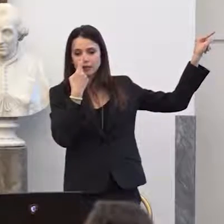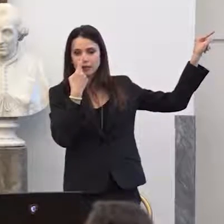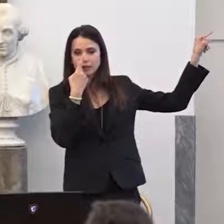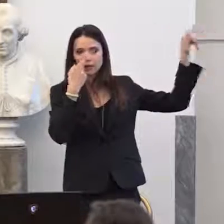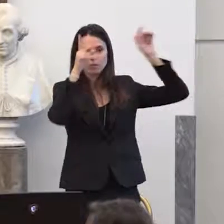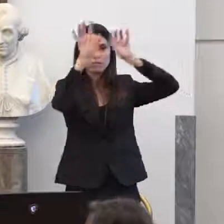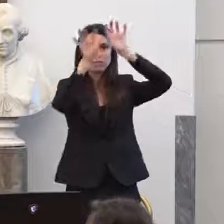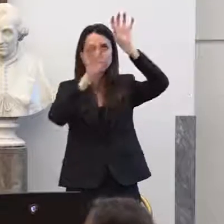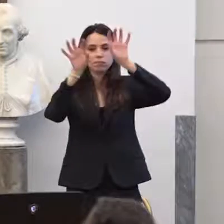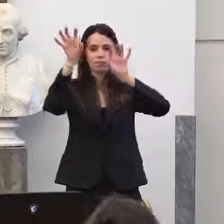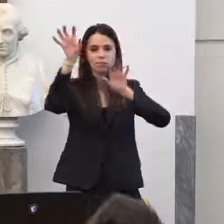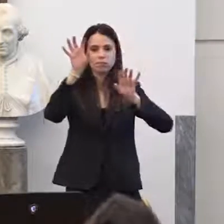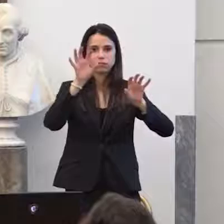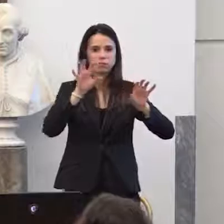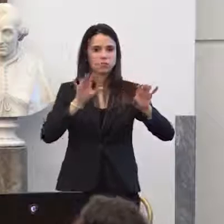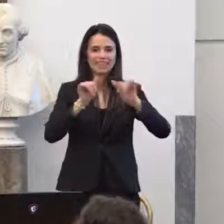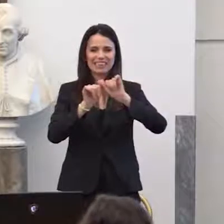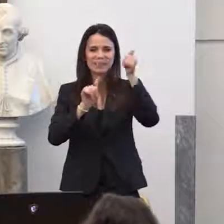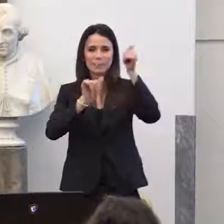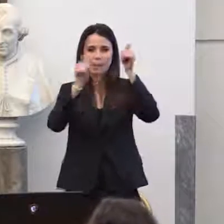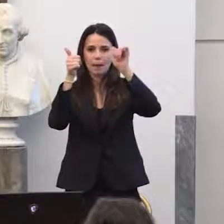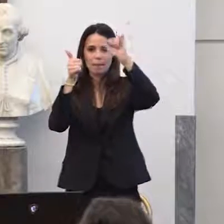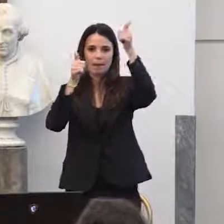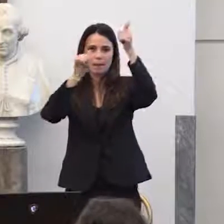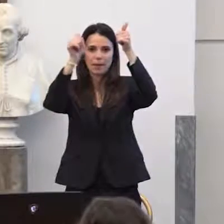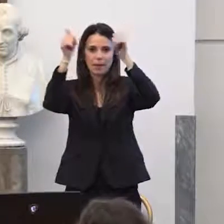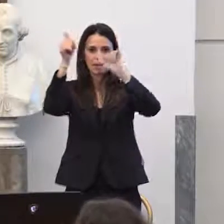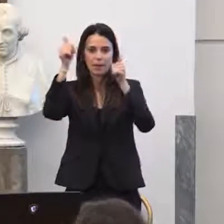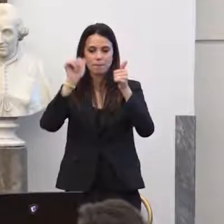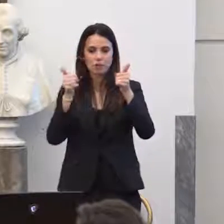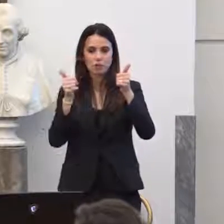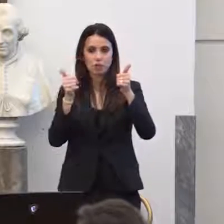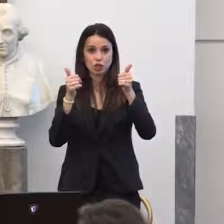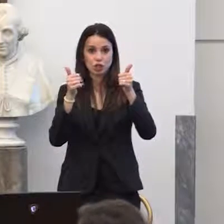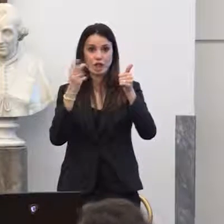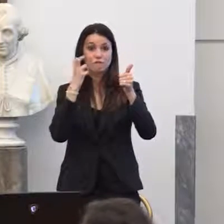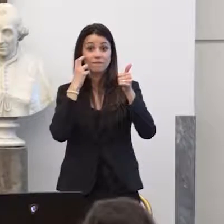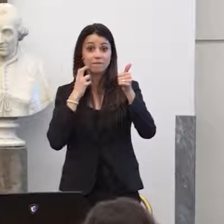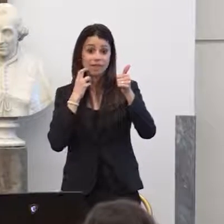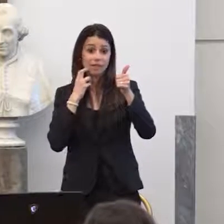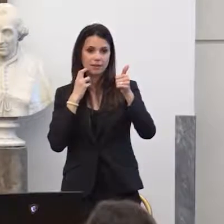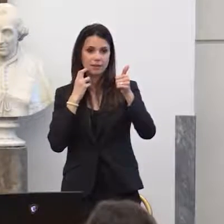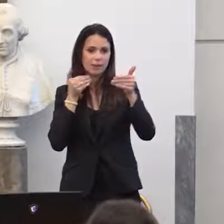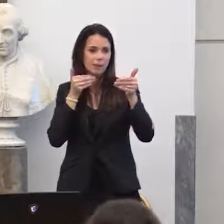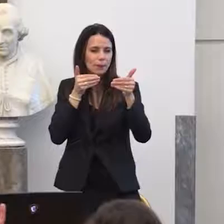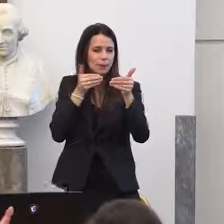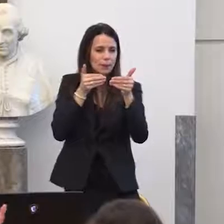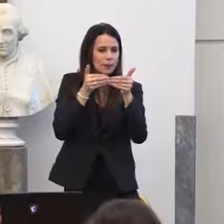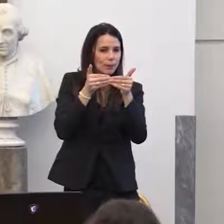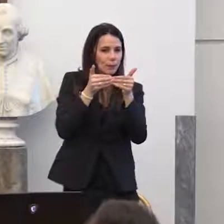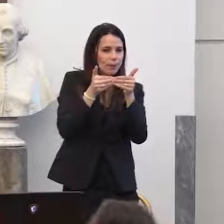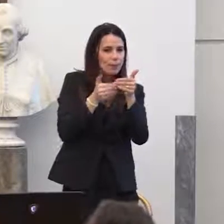di leopardo si manifesta, cioè la differenza cromatica ci fa capire come le zone verdi sono quelle molto vicine al famoso